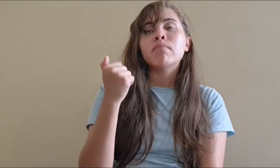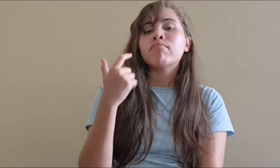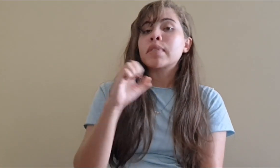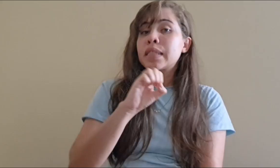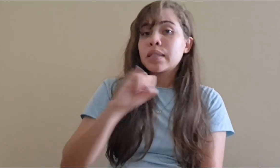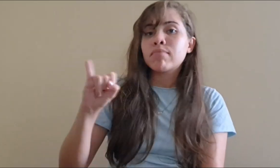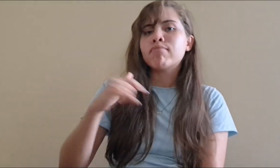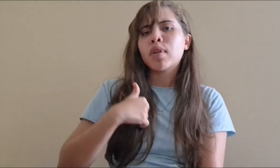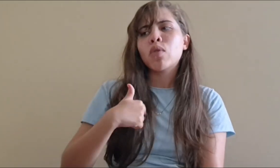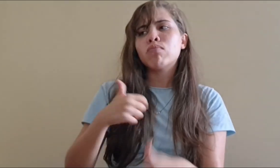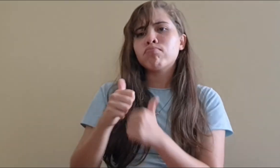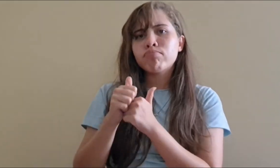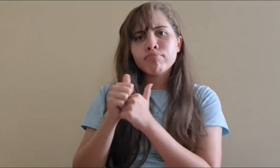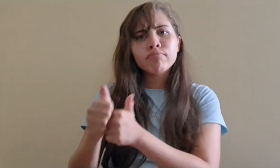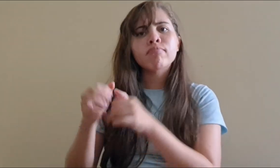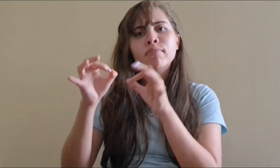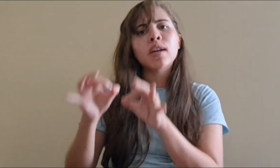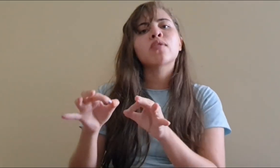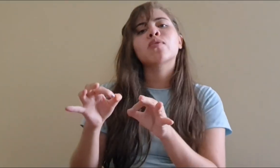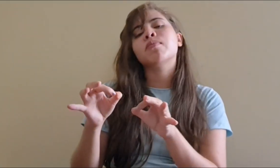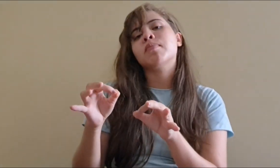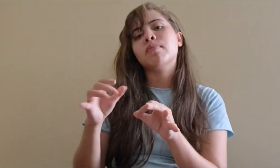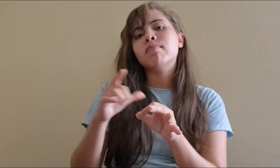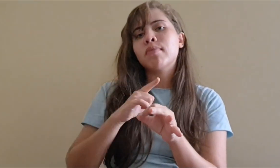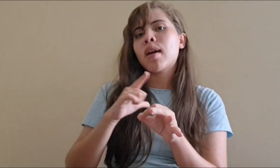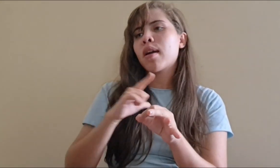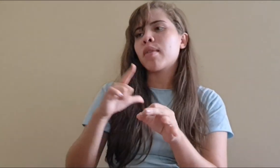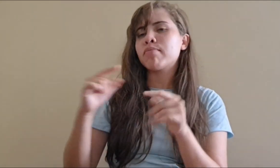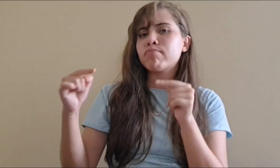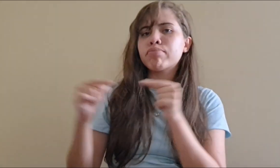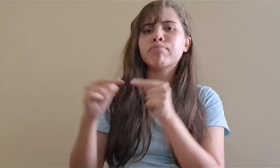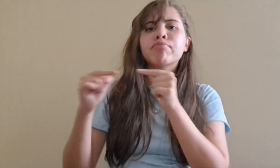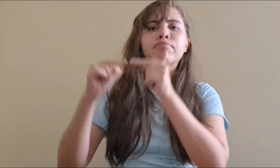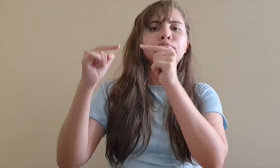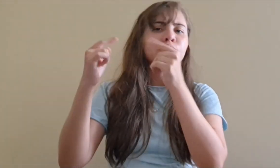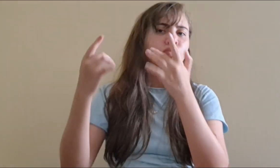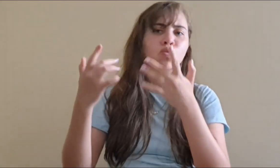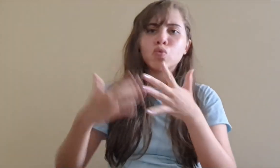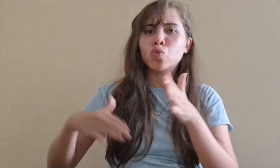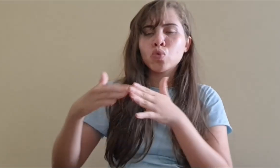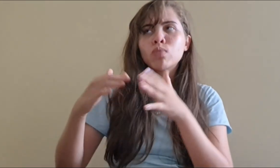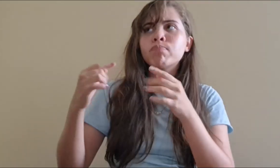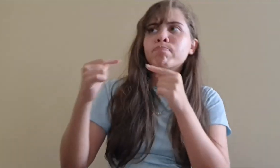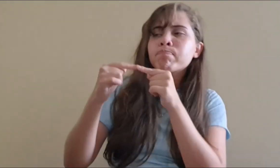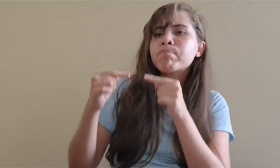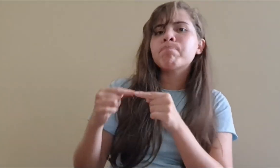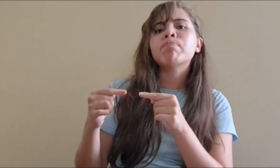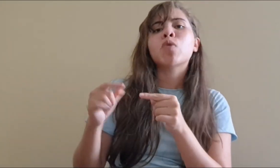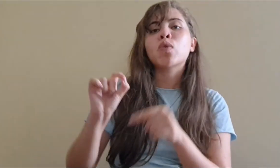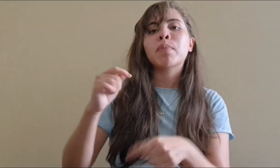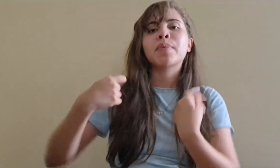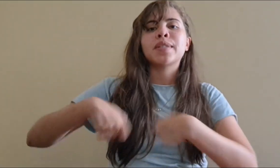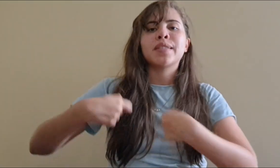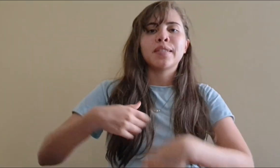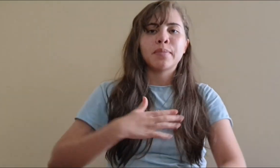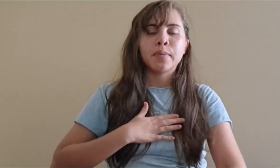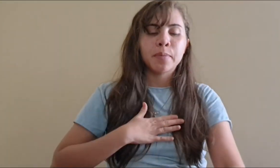Eu sei que se eu seguir de forma correta os